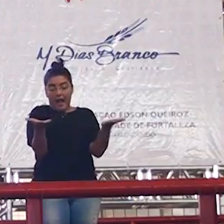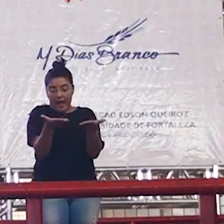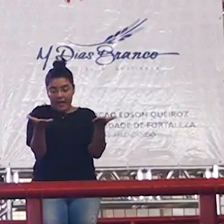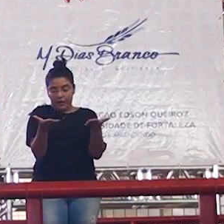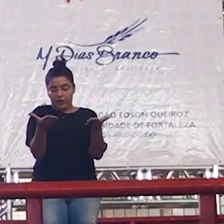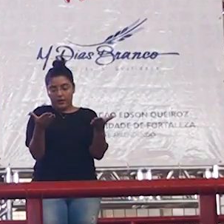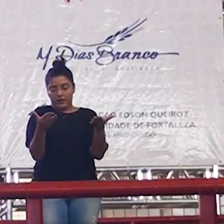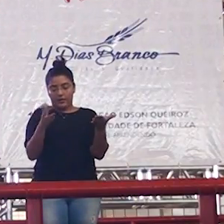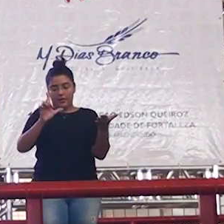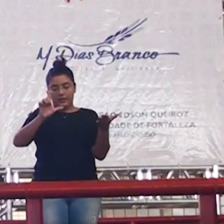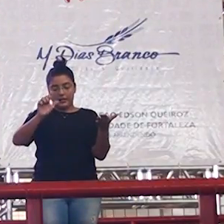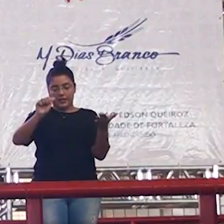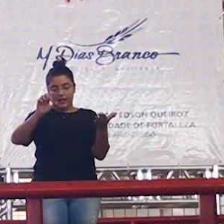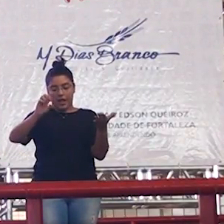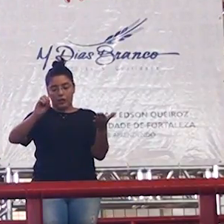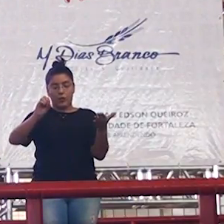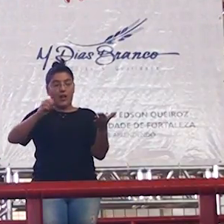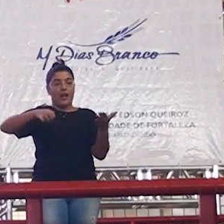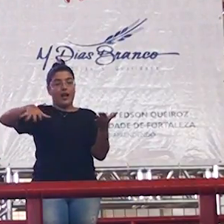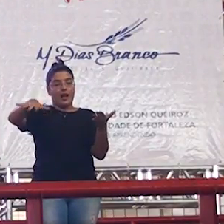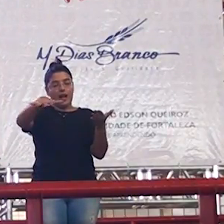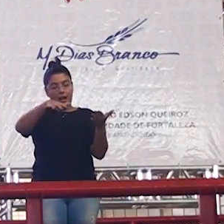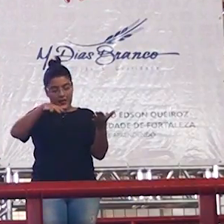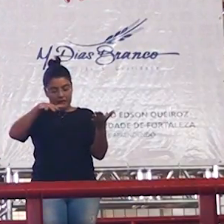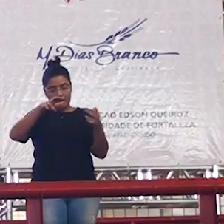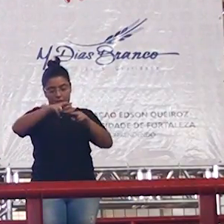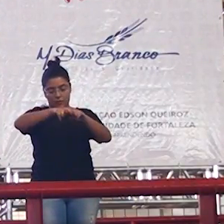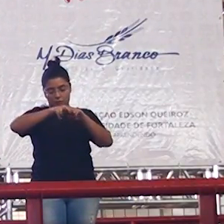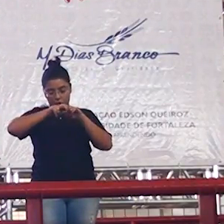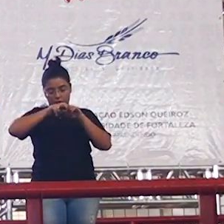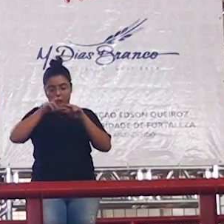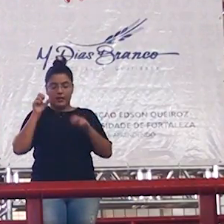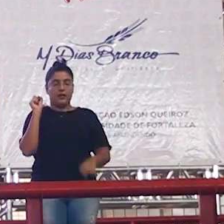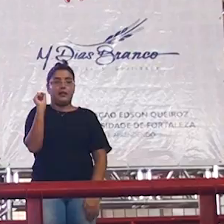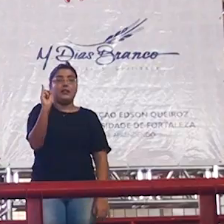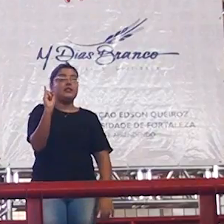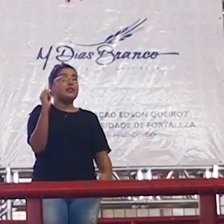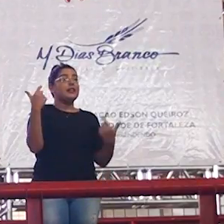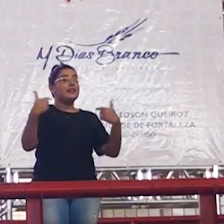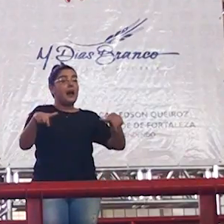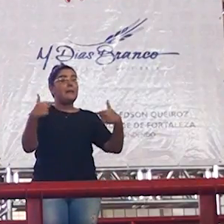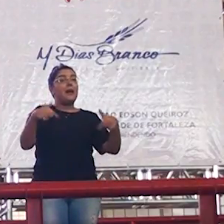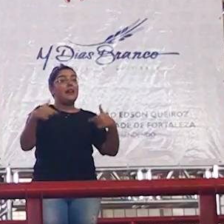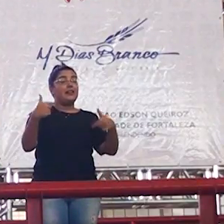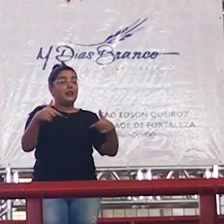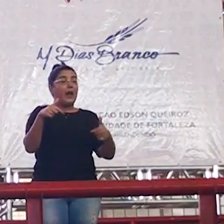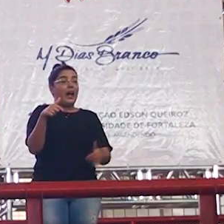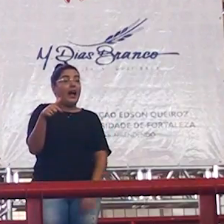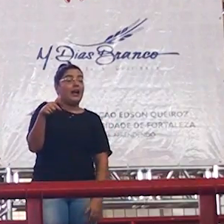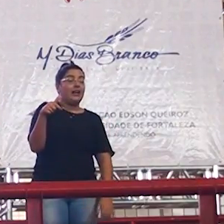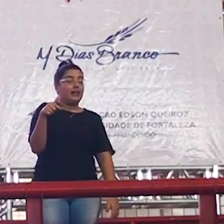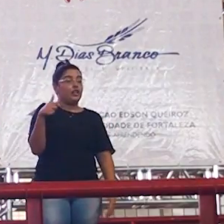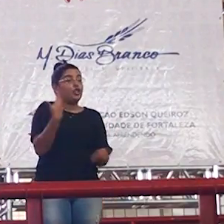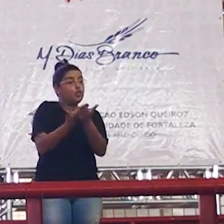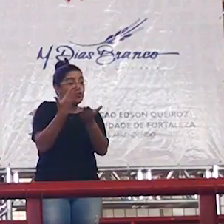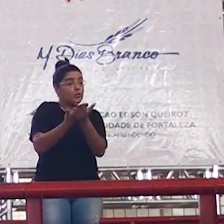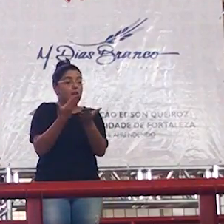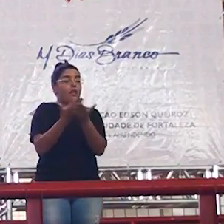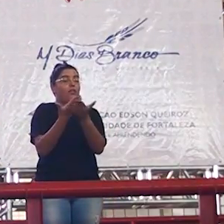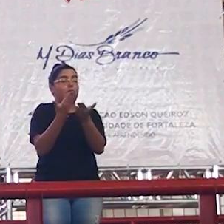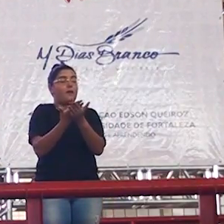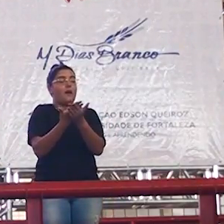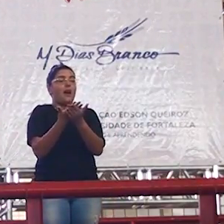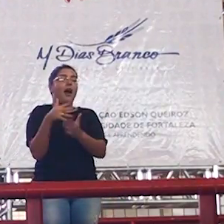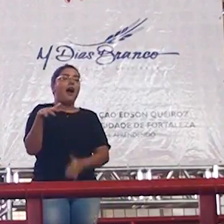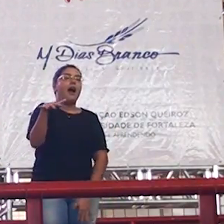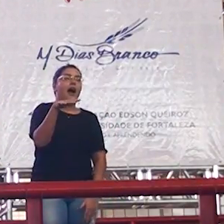com o quê? Com área. Então, se eu estou trabalhando com área, a razão entre as